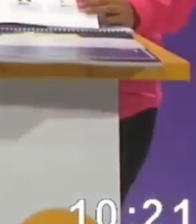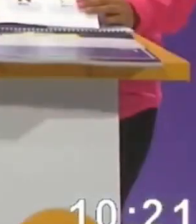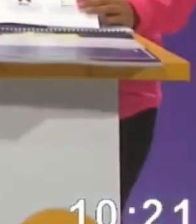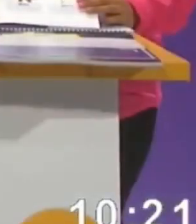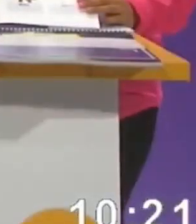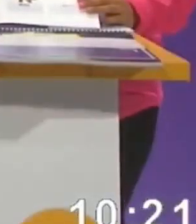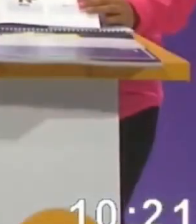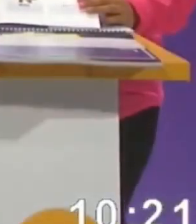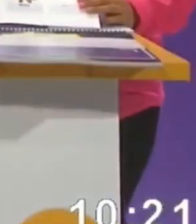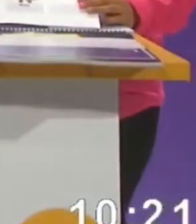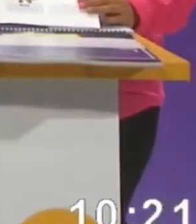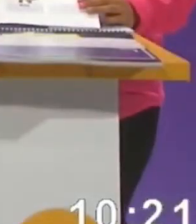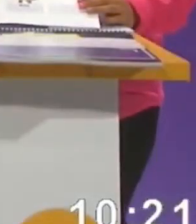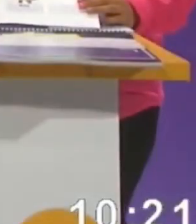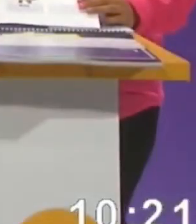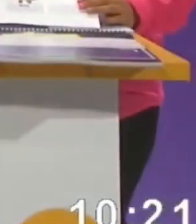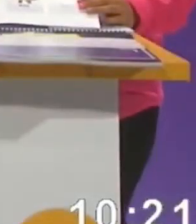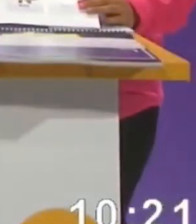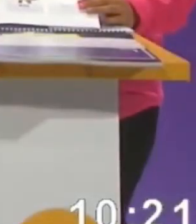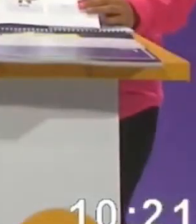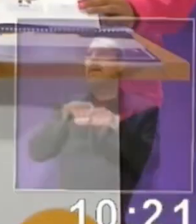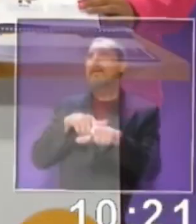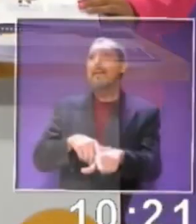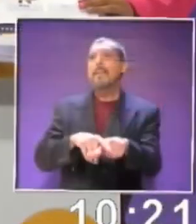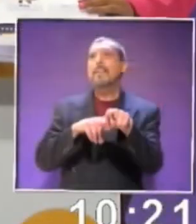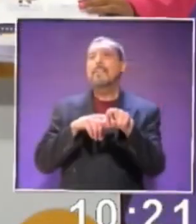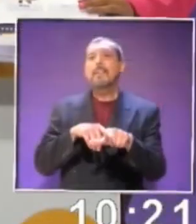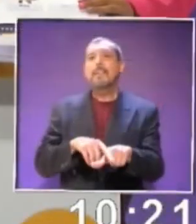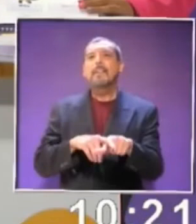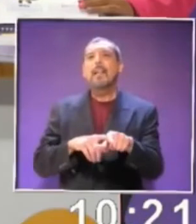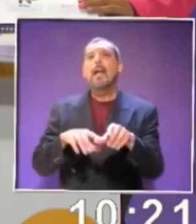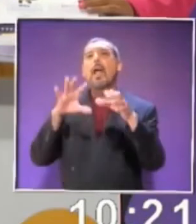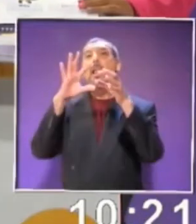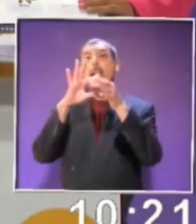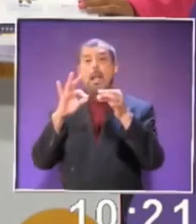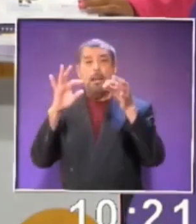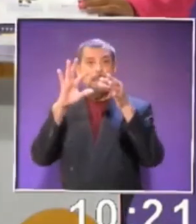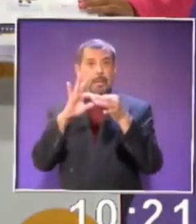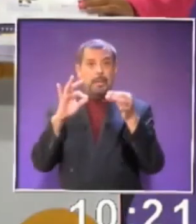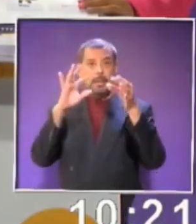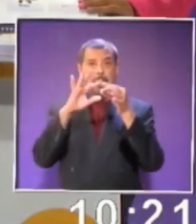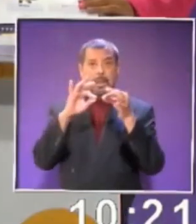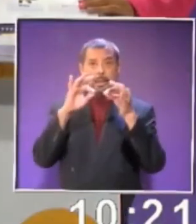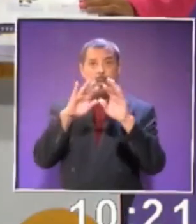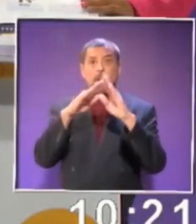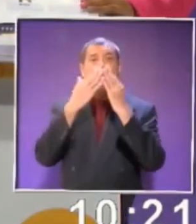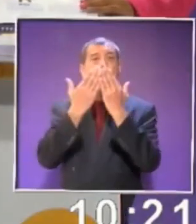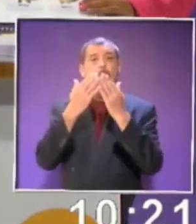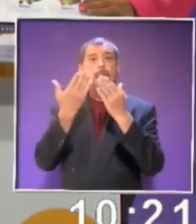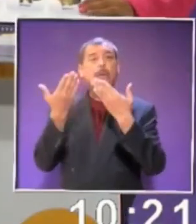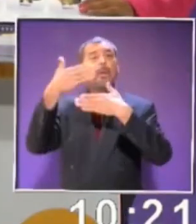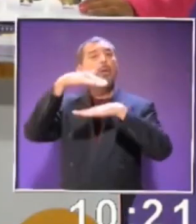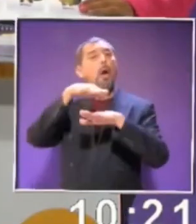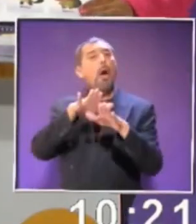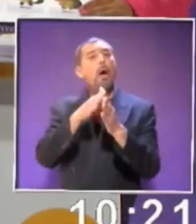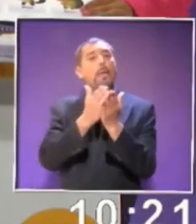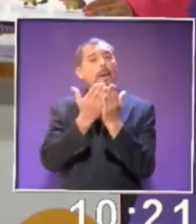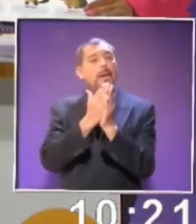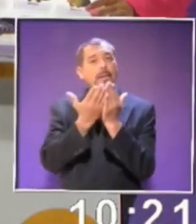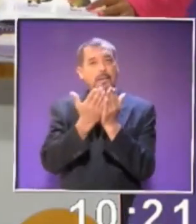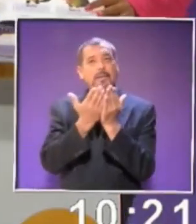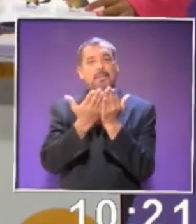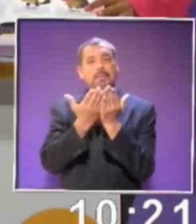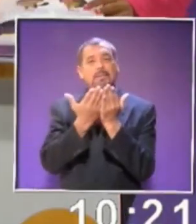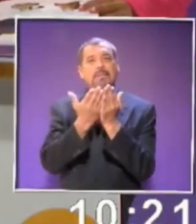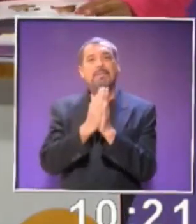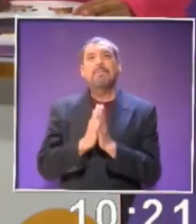¿Qué tal familia? Continuamos con la breve explicación que la maestra Magda nos está diciendo de estos interesantes